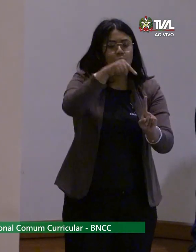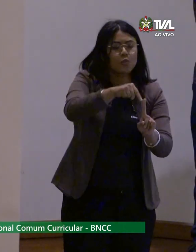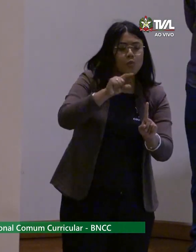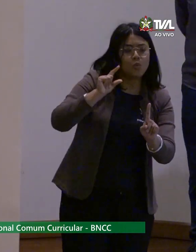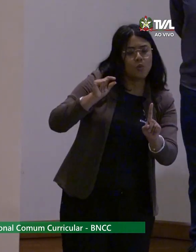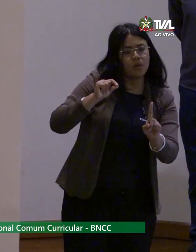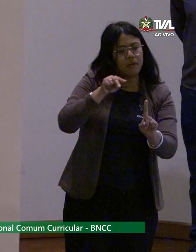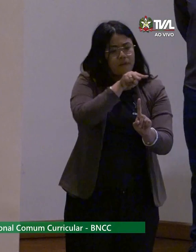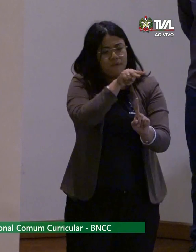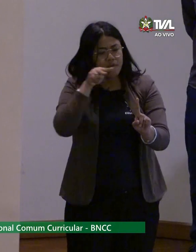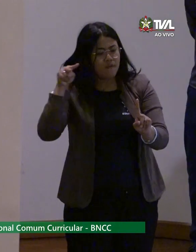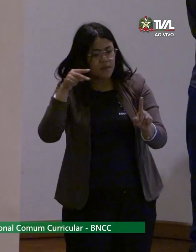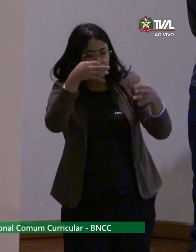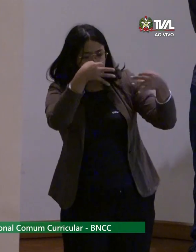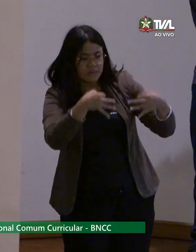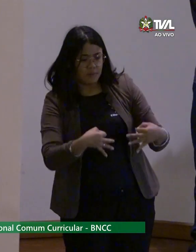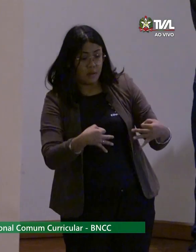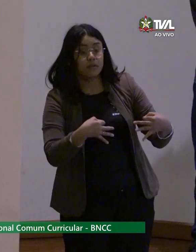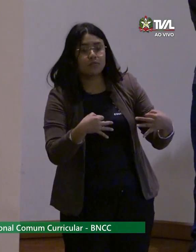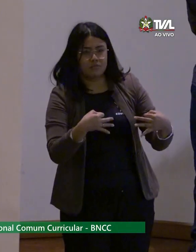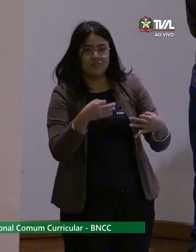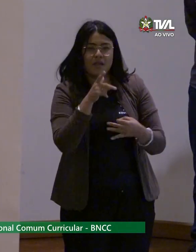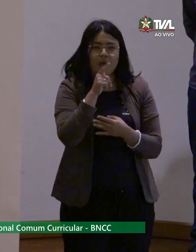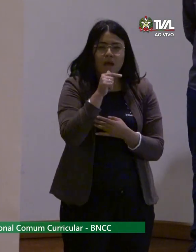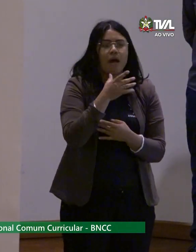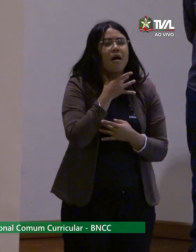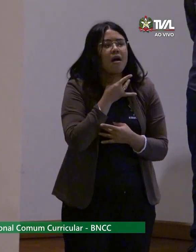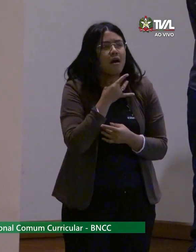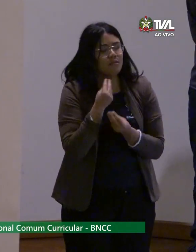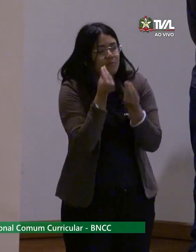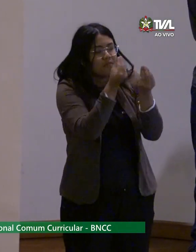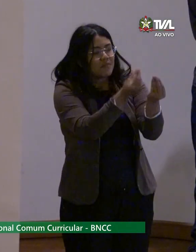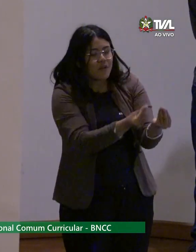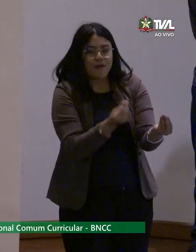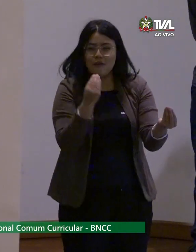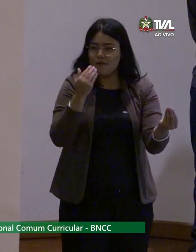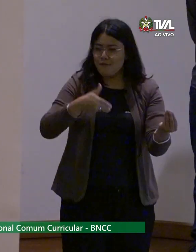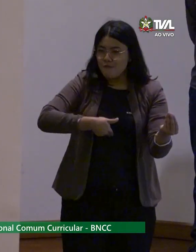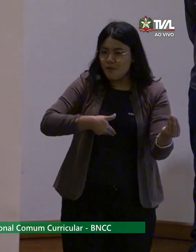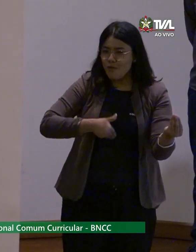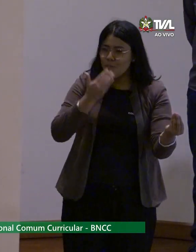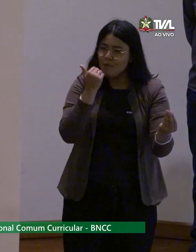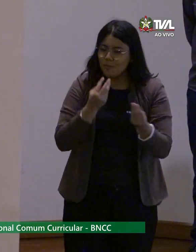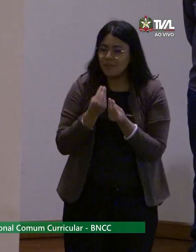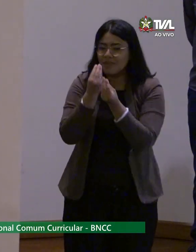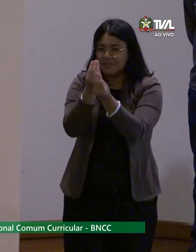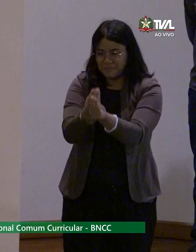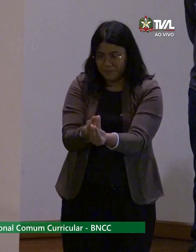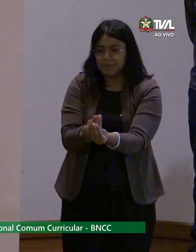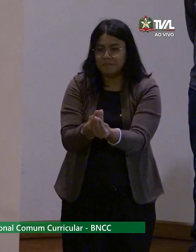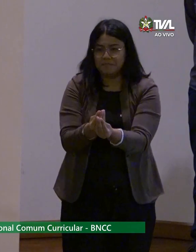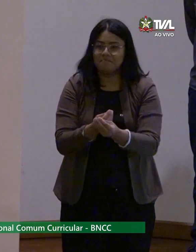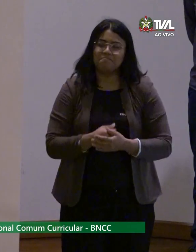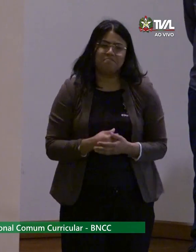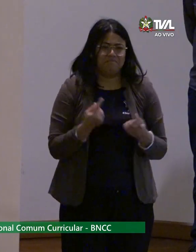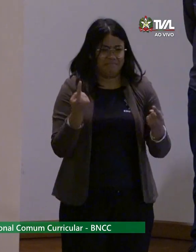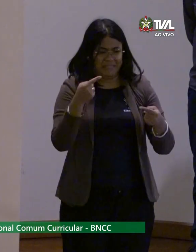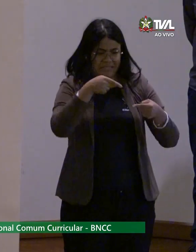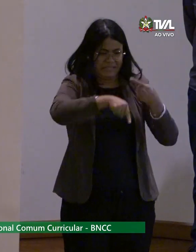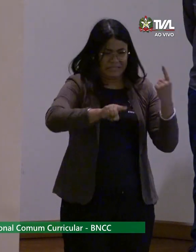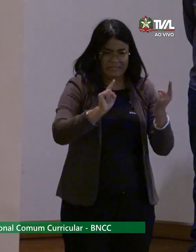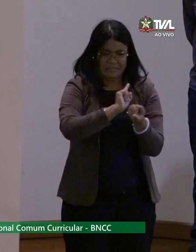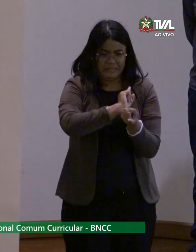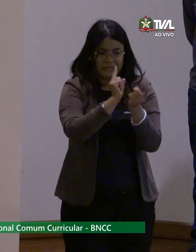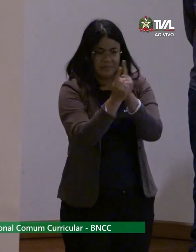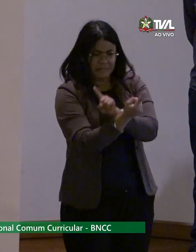Preciso olhar direito dar água a Quem tem sede dar comida a quem tem fome sem inverter